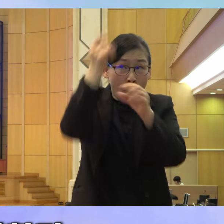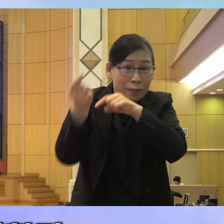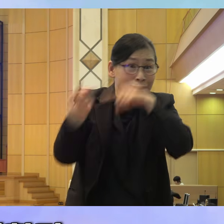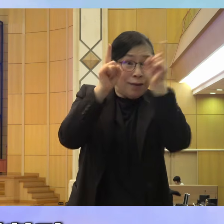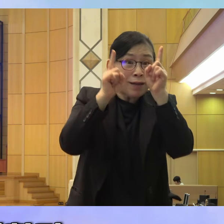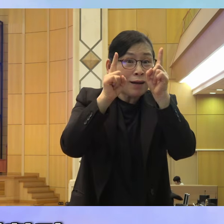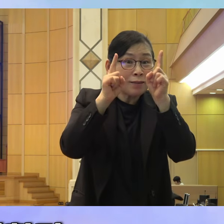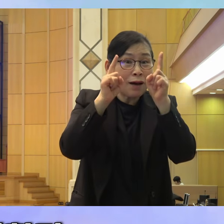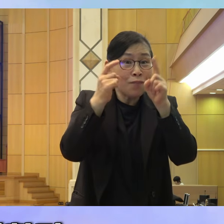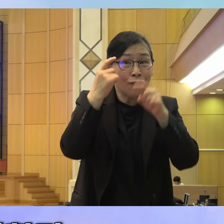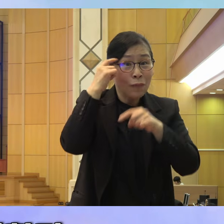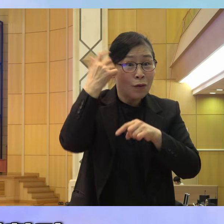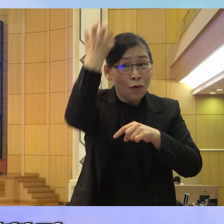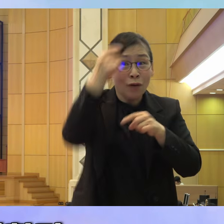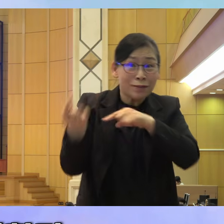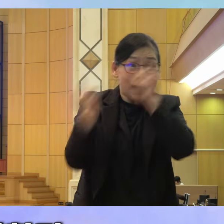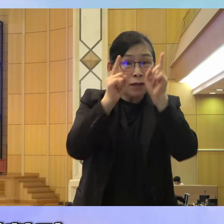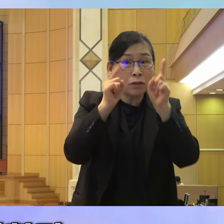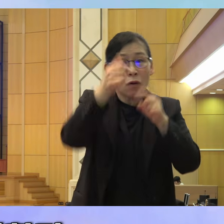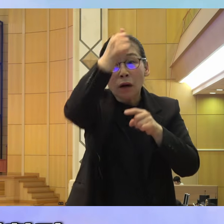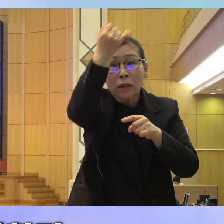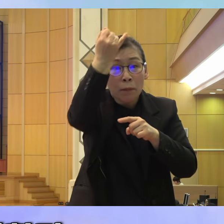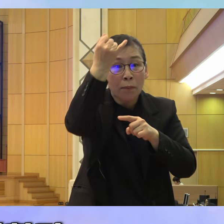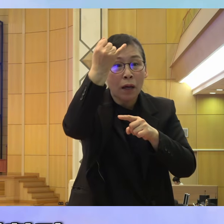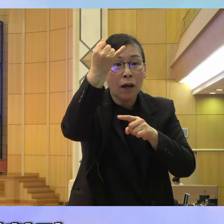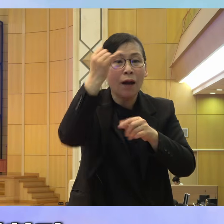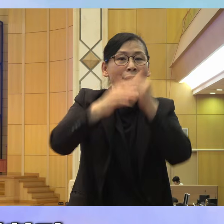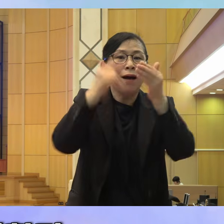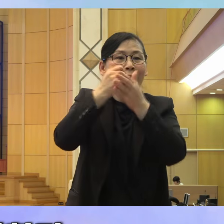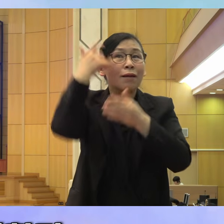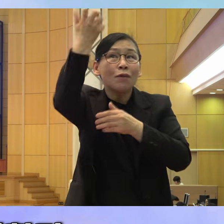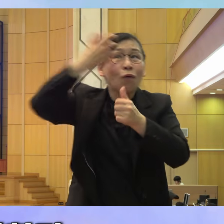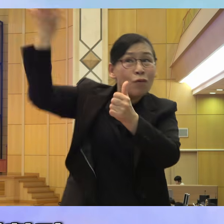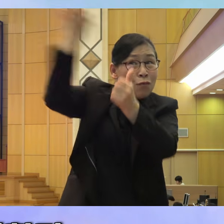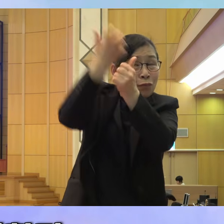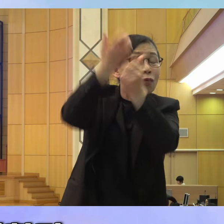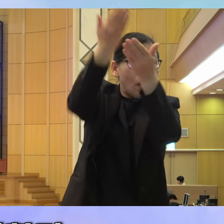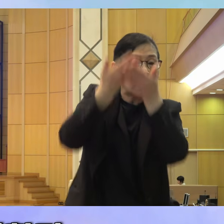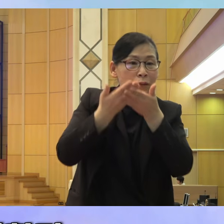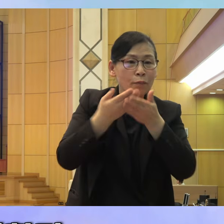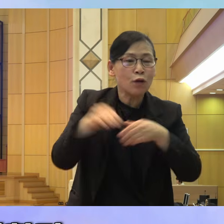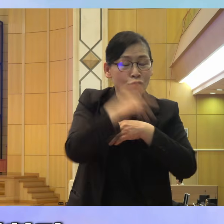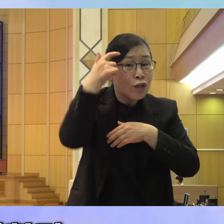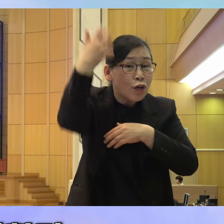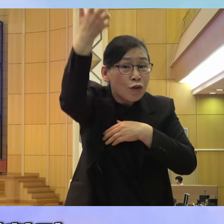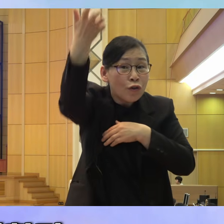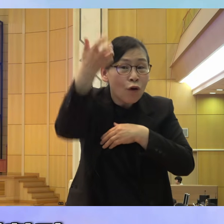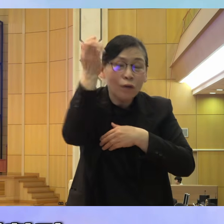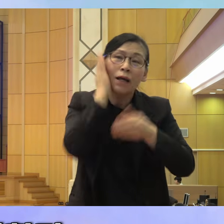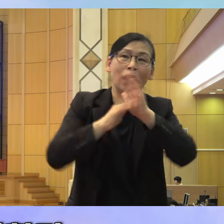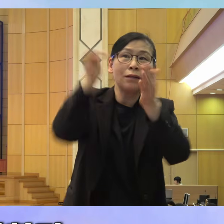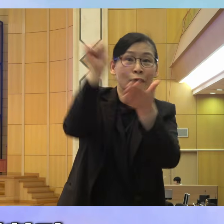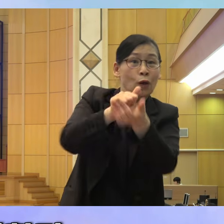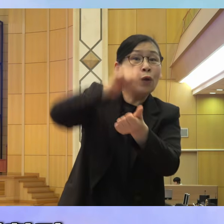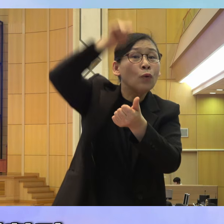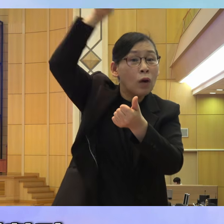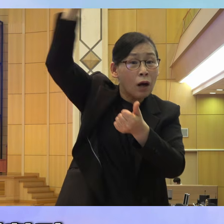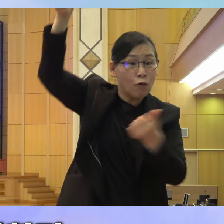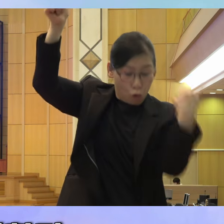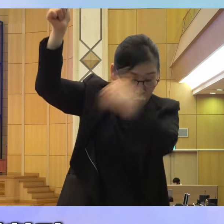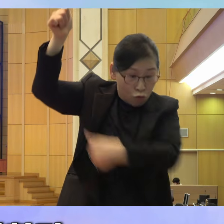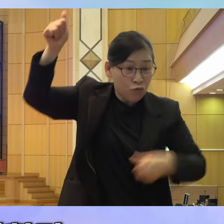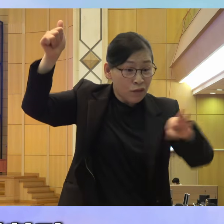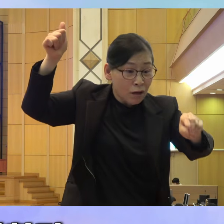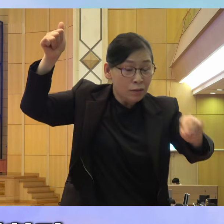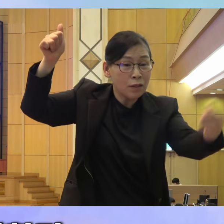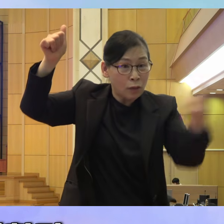불어넣었더니 영이 생겼더라. 이 영은 하나님으로부터 왔기 때문에 우리 영은 하나님께로 돌아가고,